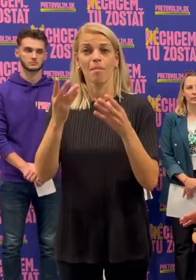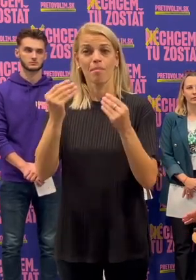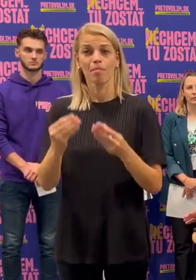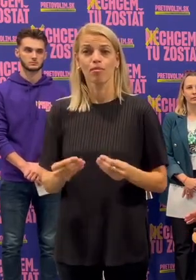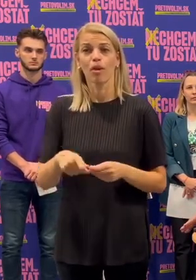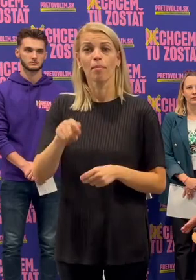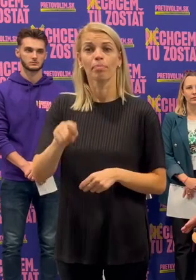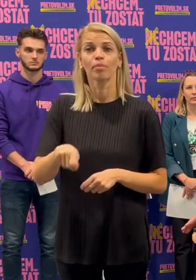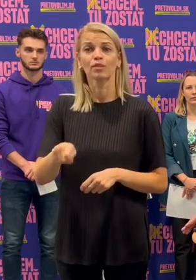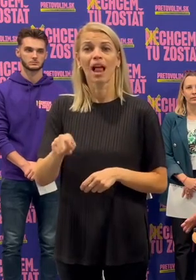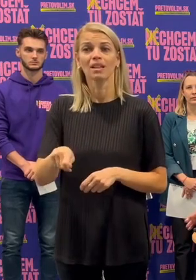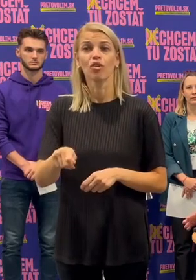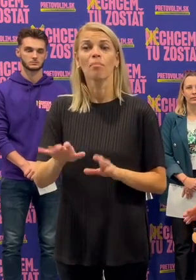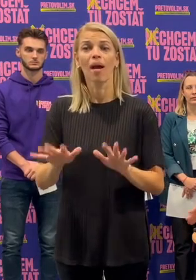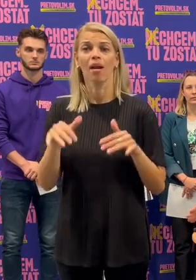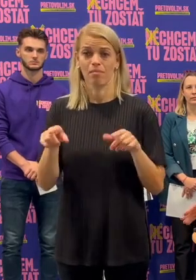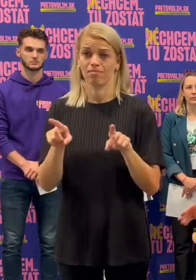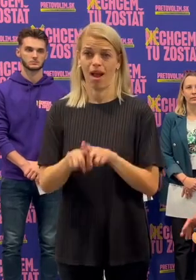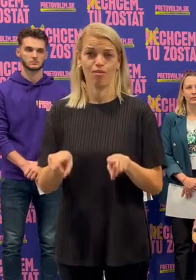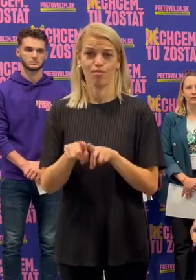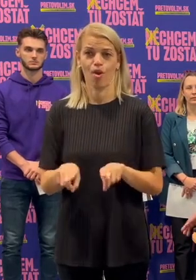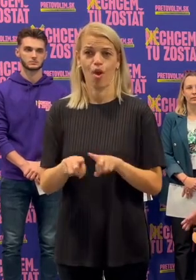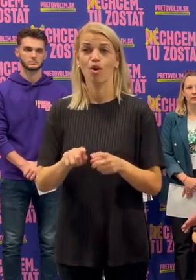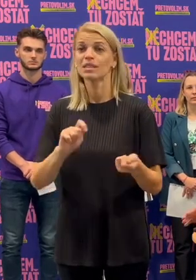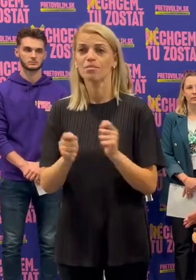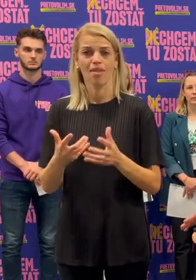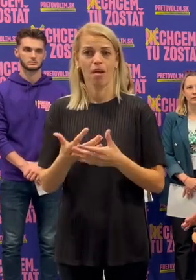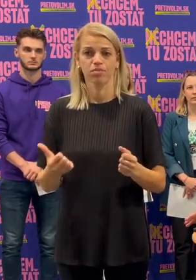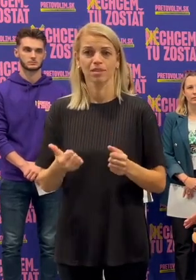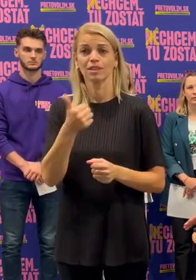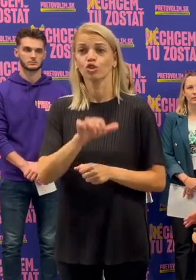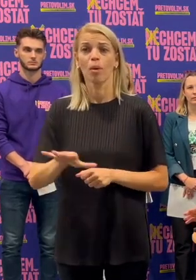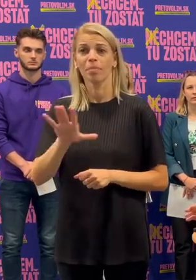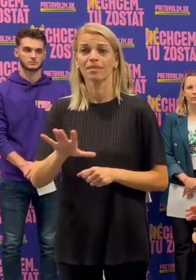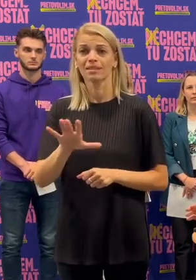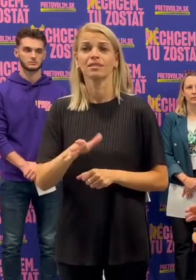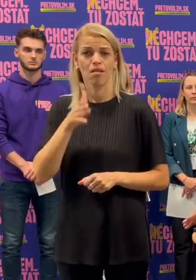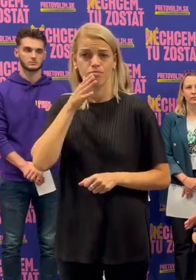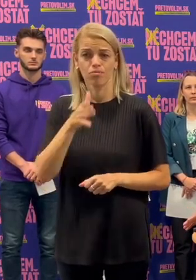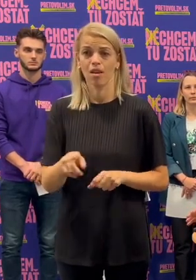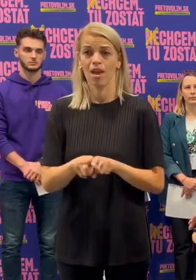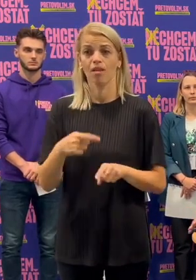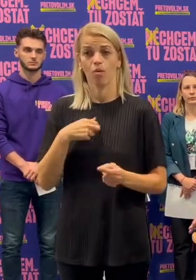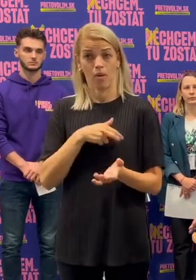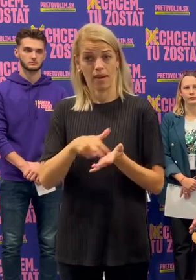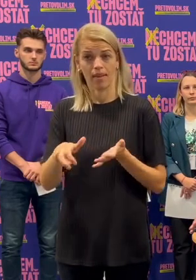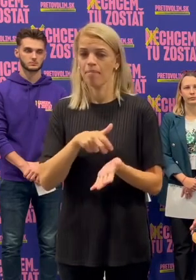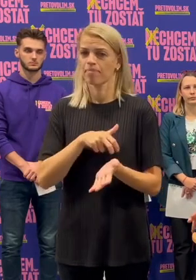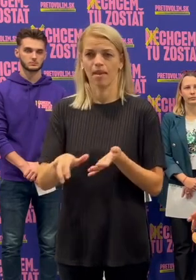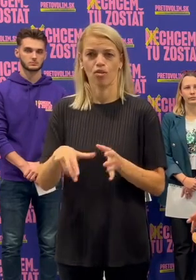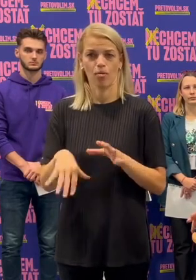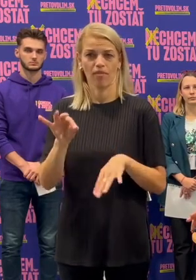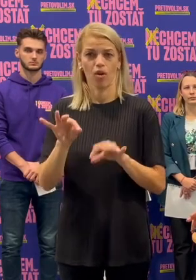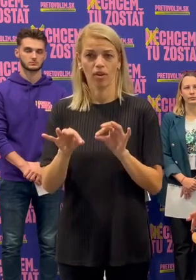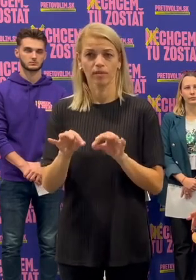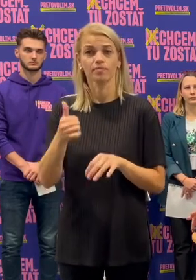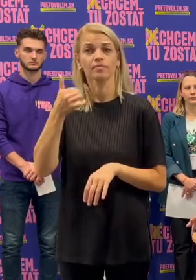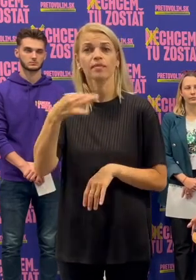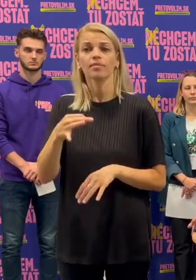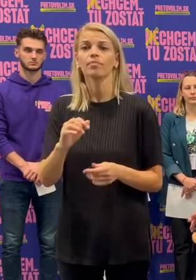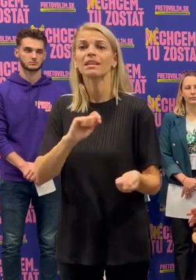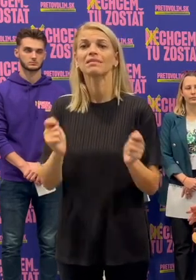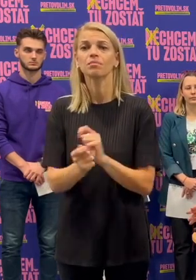poslancov v parlamente sa nezmení. Počet poslancov v parlamente bude 150 bez ohľadu na to, či my voliť pôjdeme alebo nepôjdeme. Jediné, čo sa